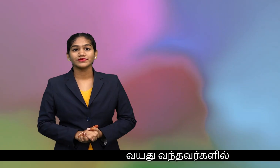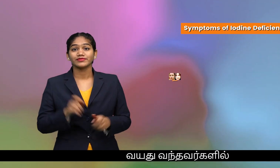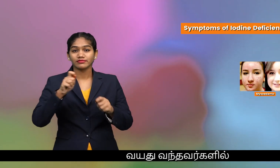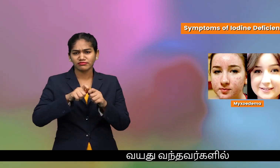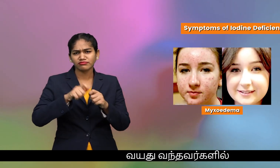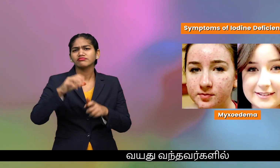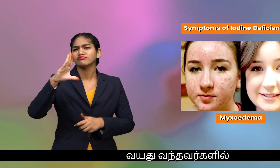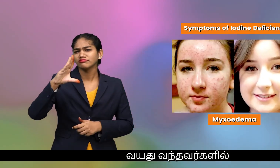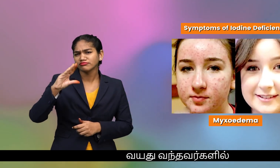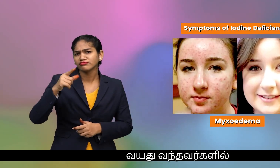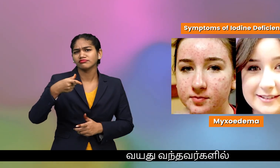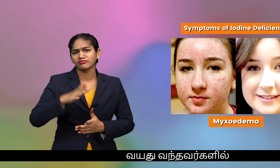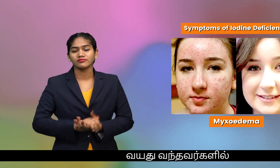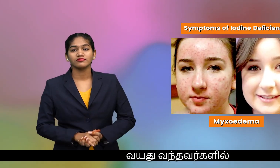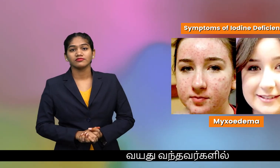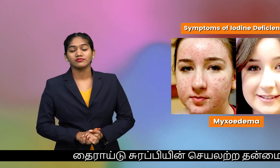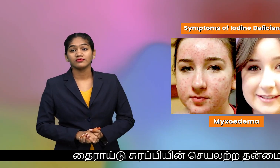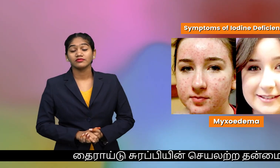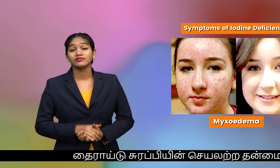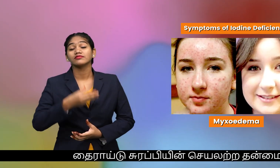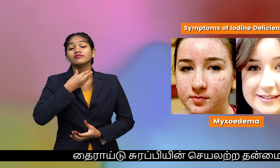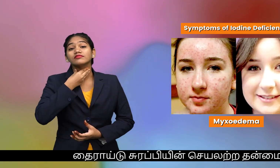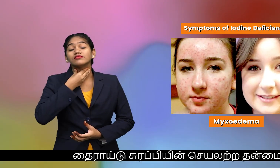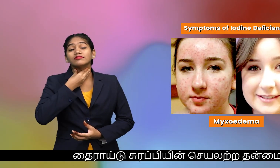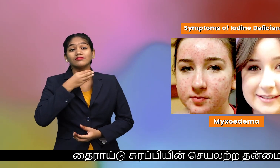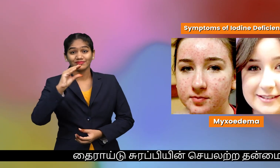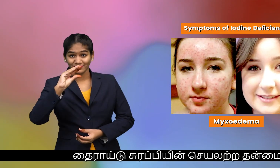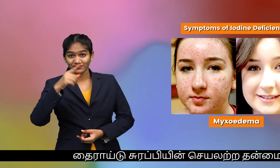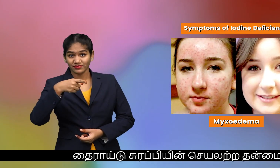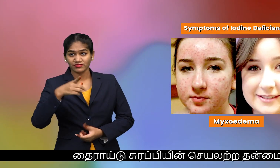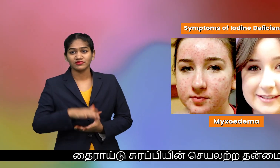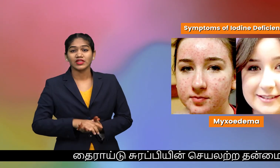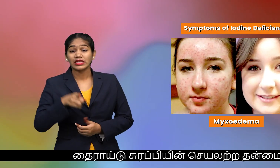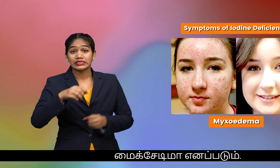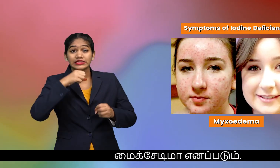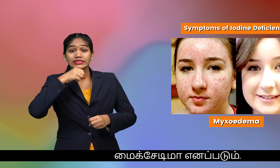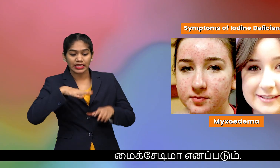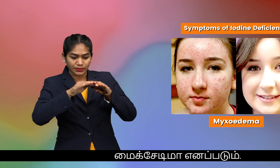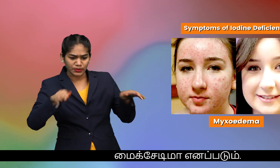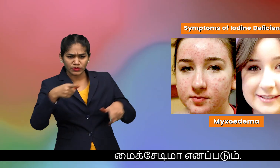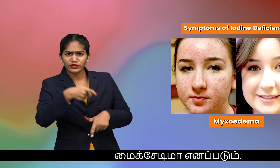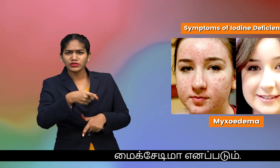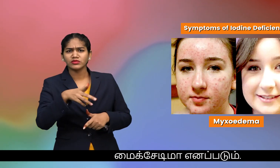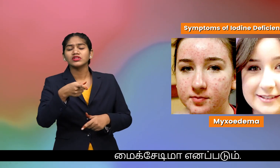வயது வந்தவர்களில் தைராய்டு சுரப்பியின் செயலற்ற தன்மை மெக்செடிமா